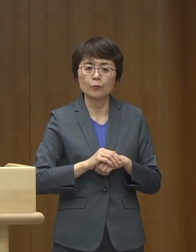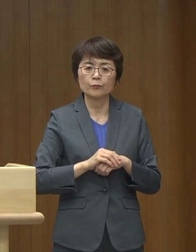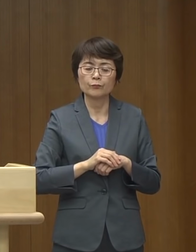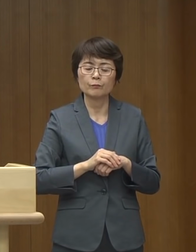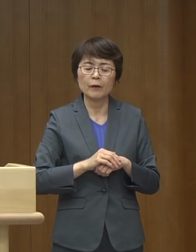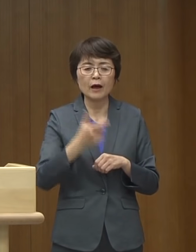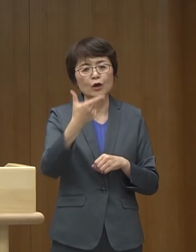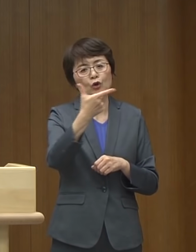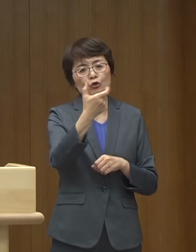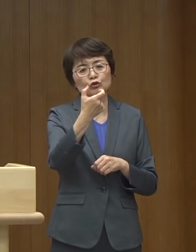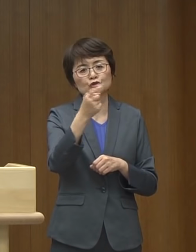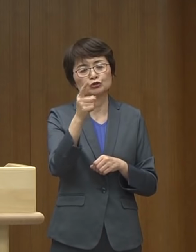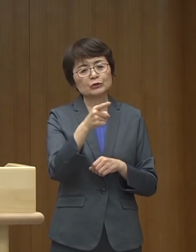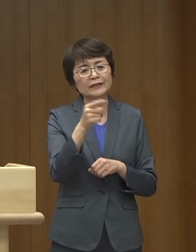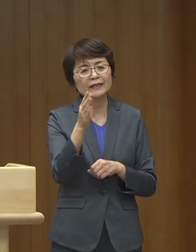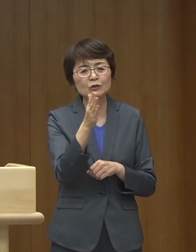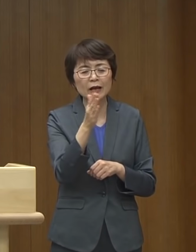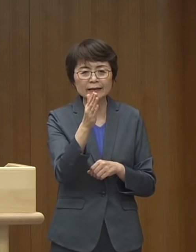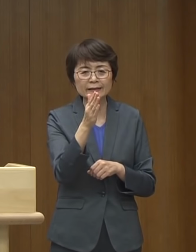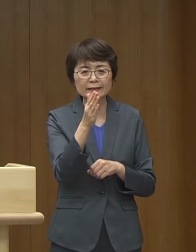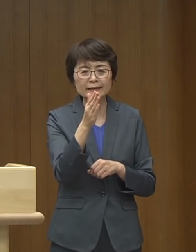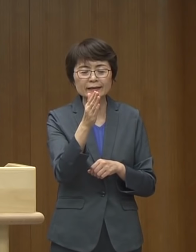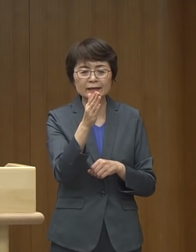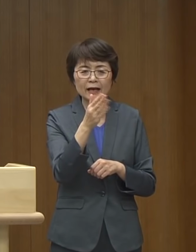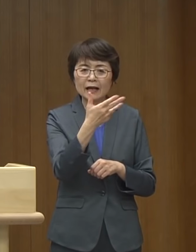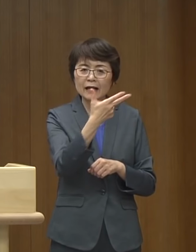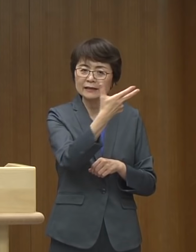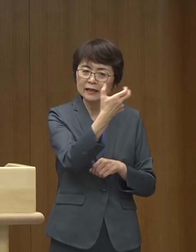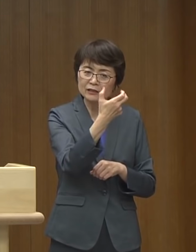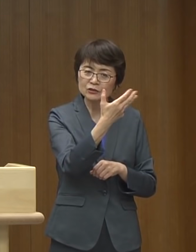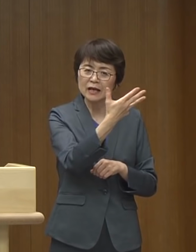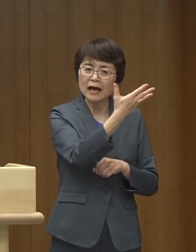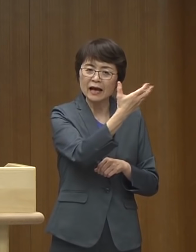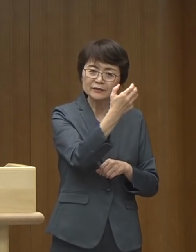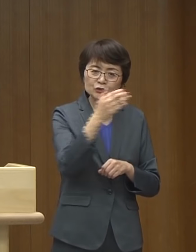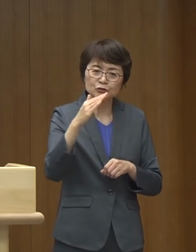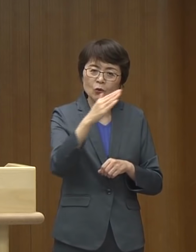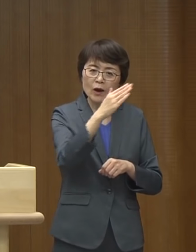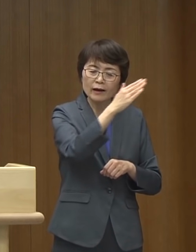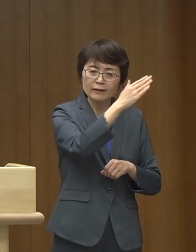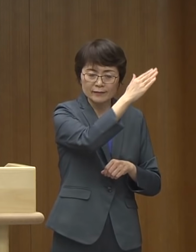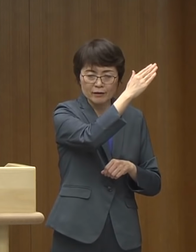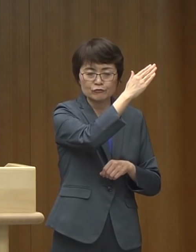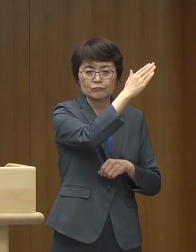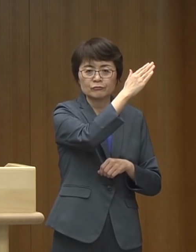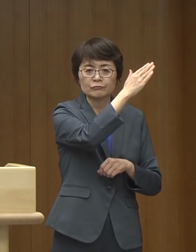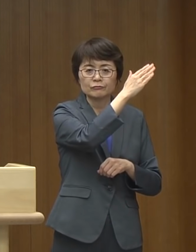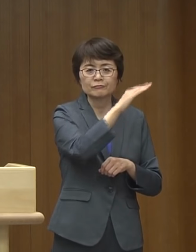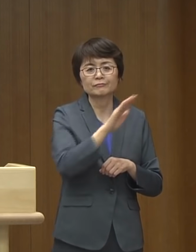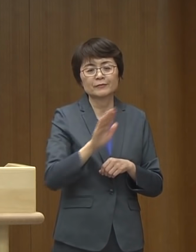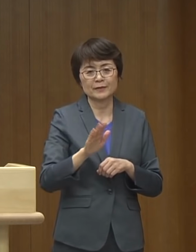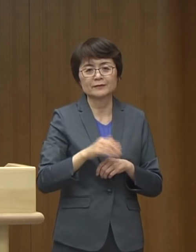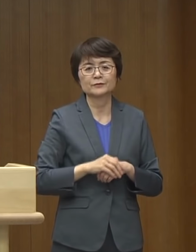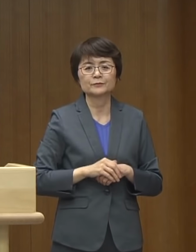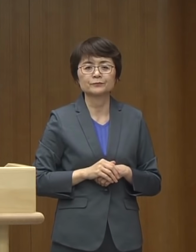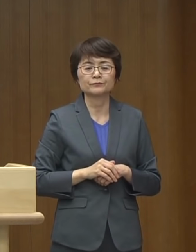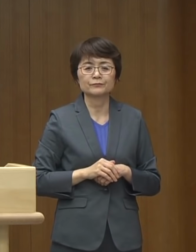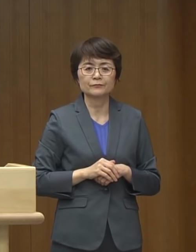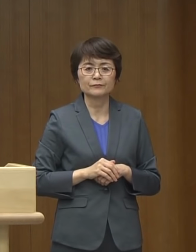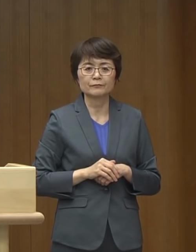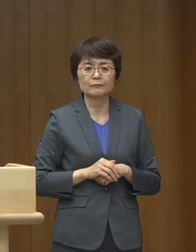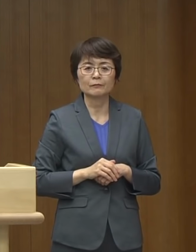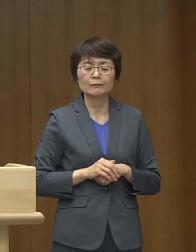大体60人台で推移してたんですが、70人台、80も1回かかりましたが、また70人台になってます。こうい